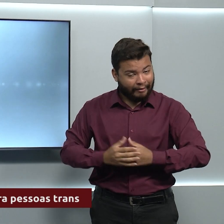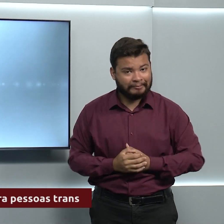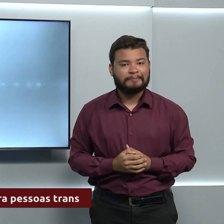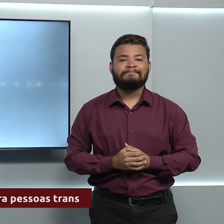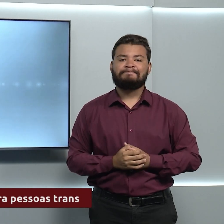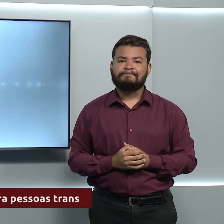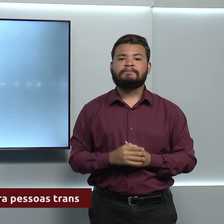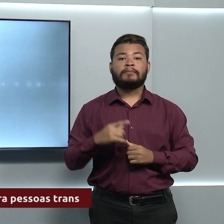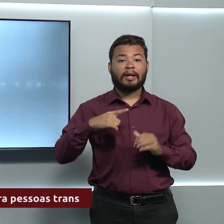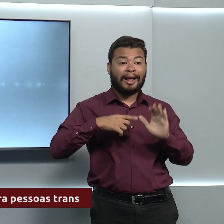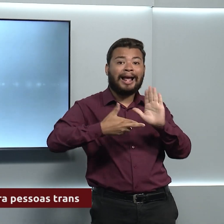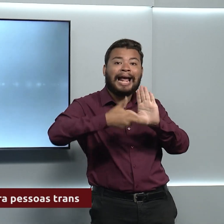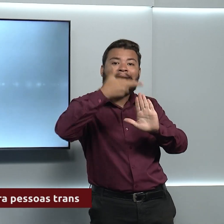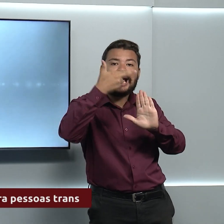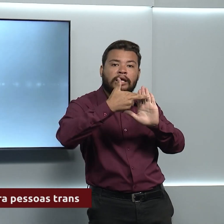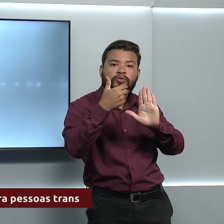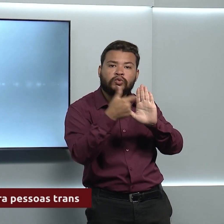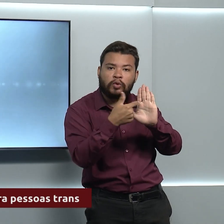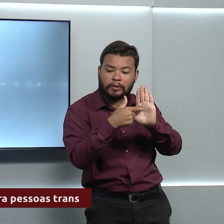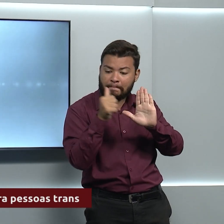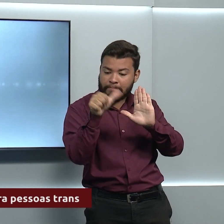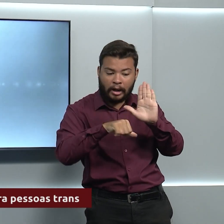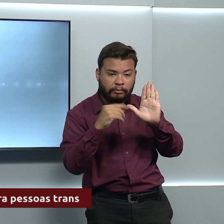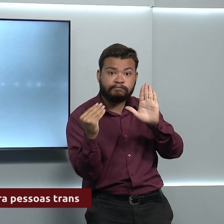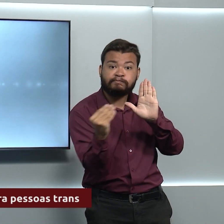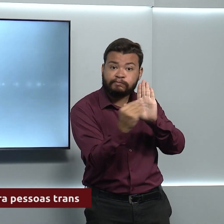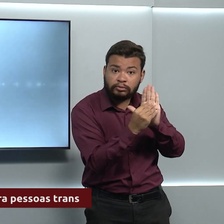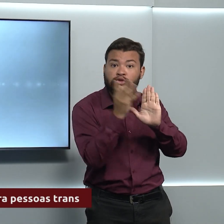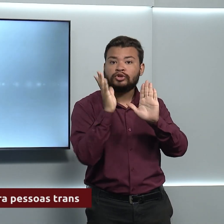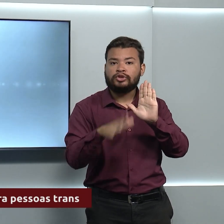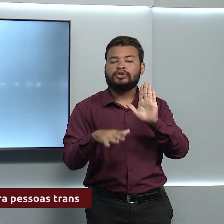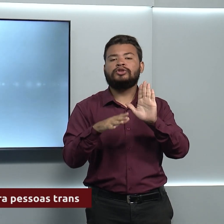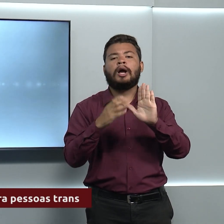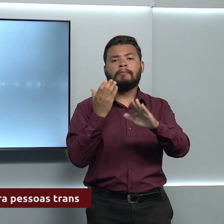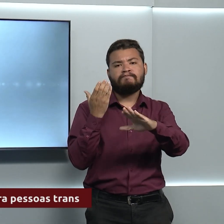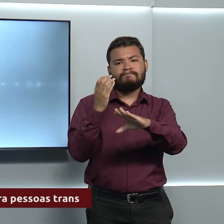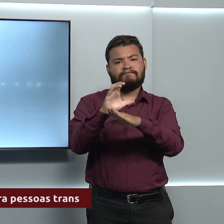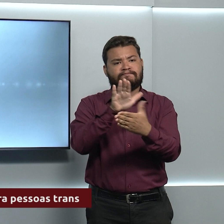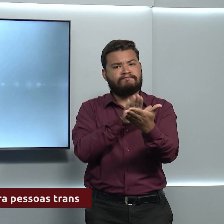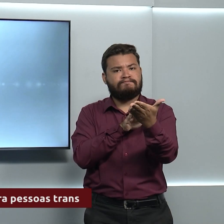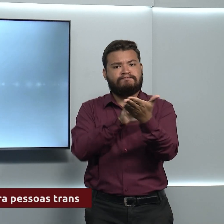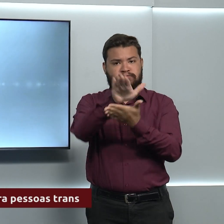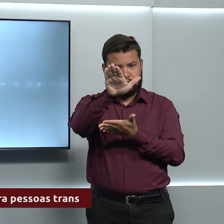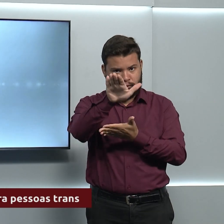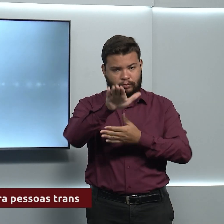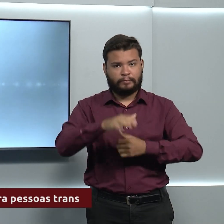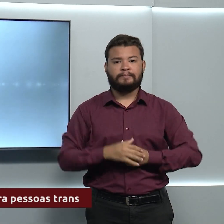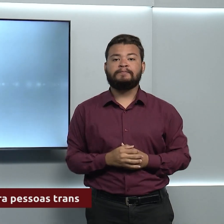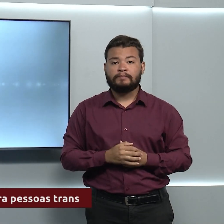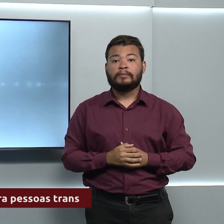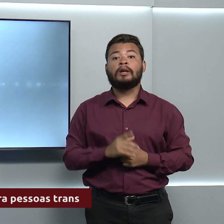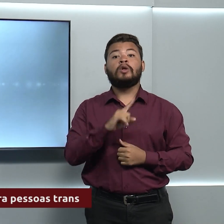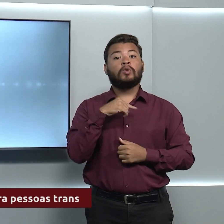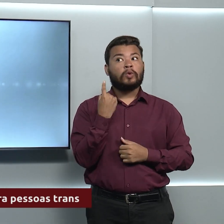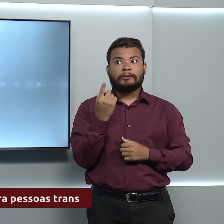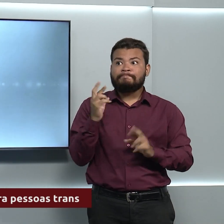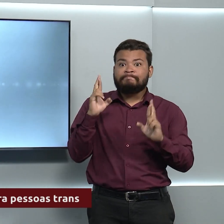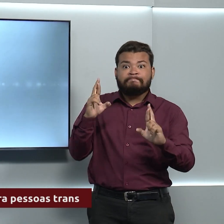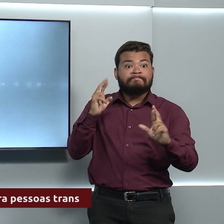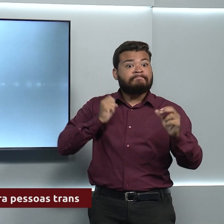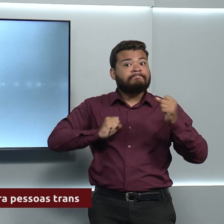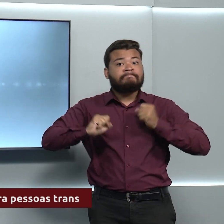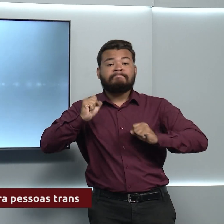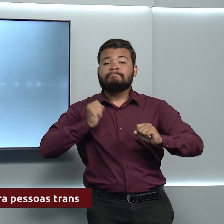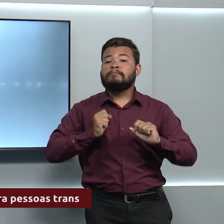A resolução reformulada já foi publicada, já está disponibilizada, e a nossa expectativa é